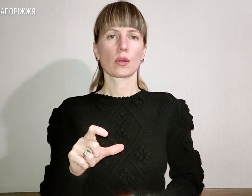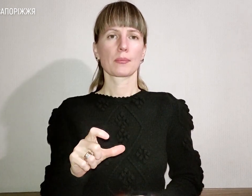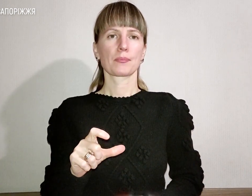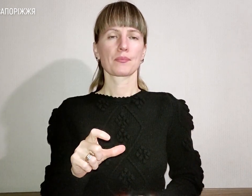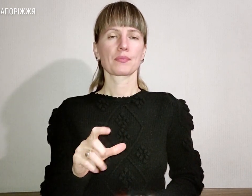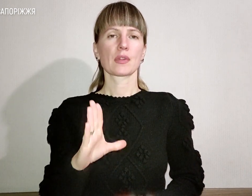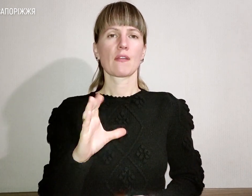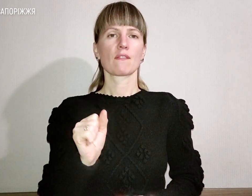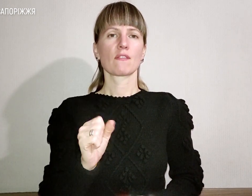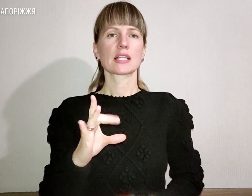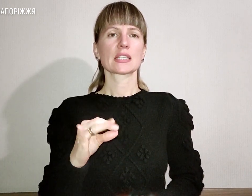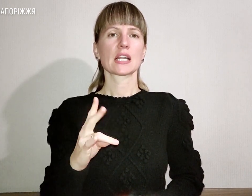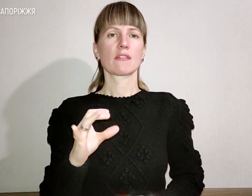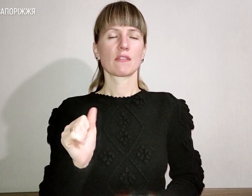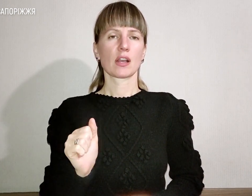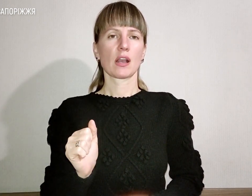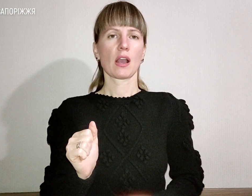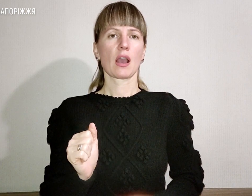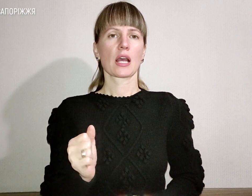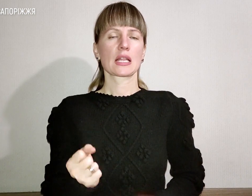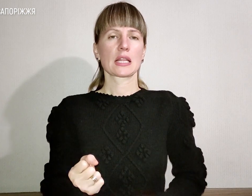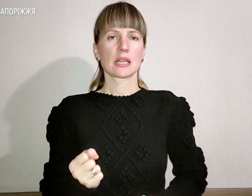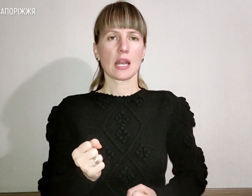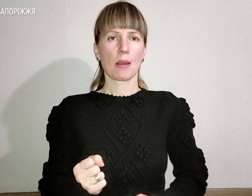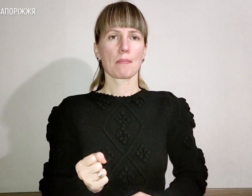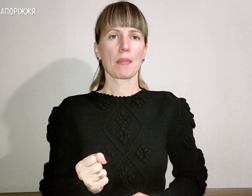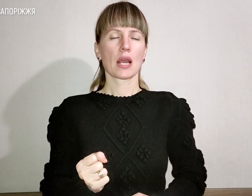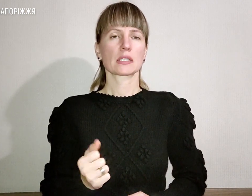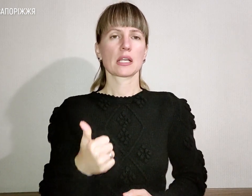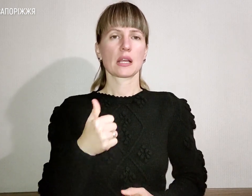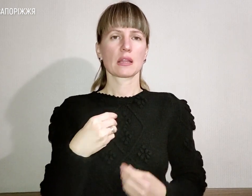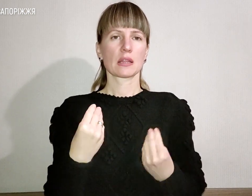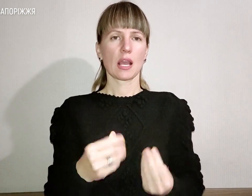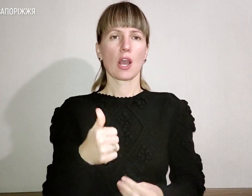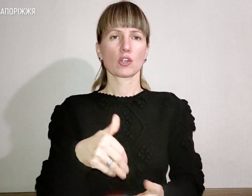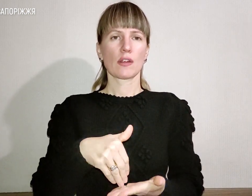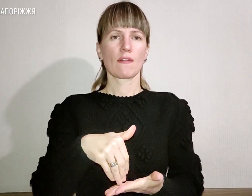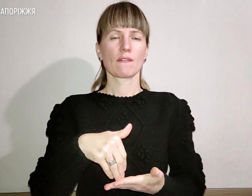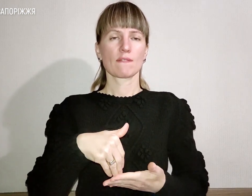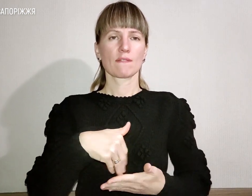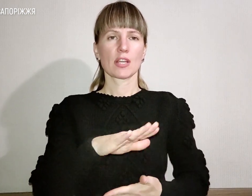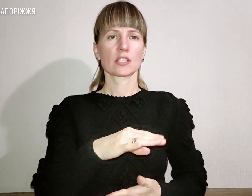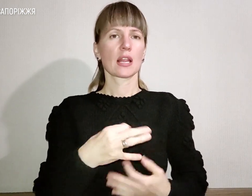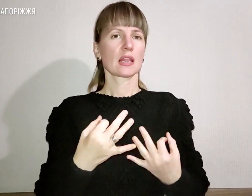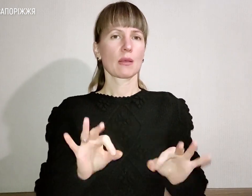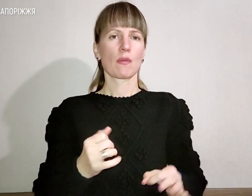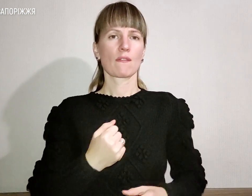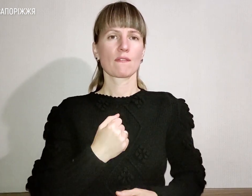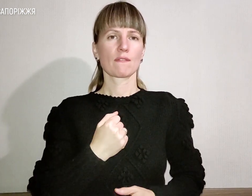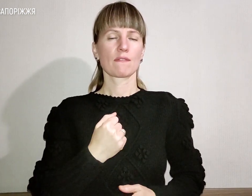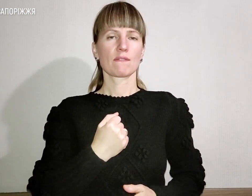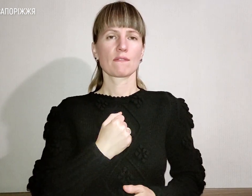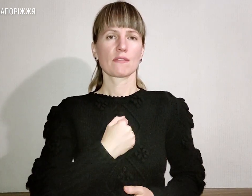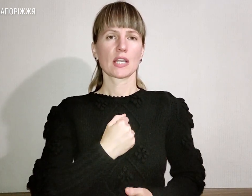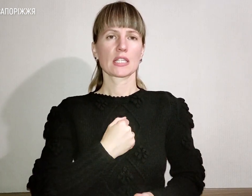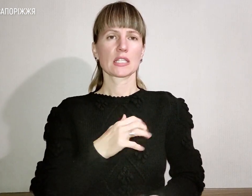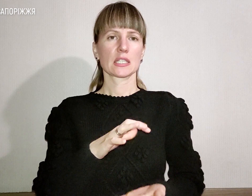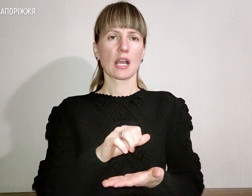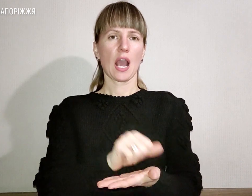Василівка тримається та є гідно відсіч та не пускає війська агресора далі. Про це повідомив